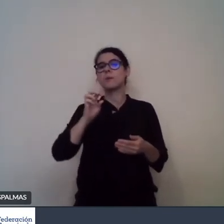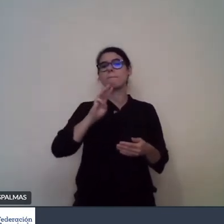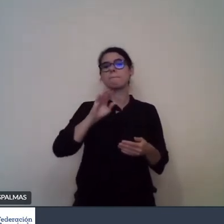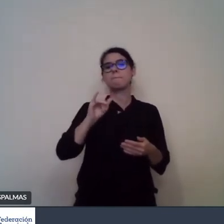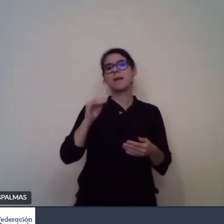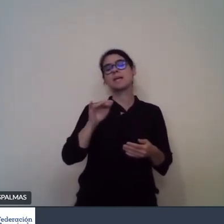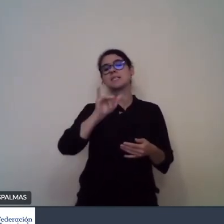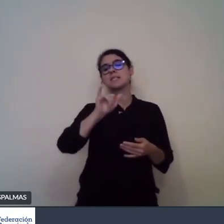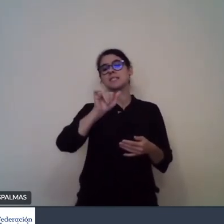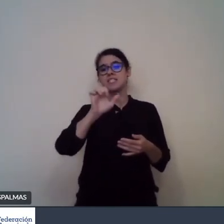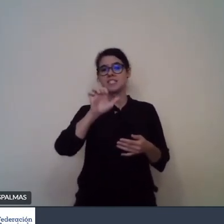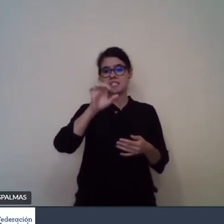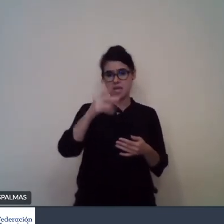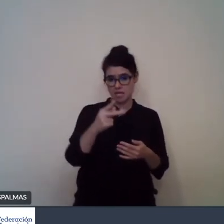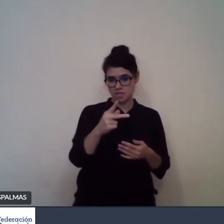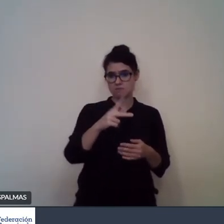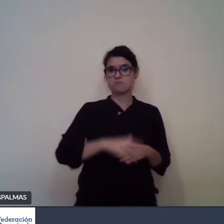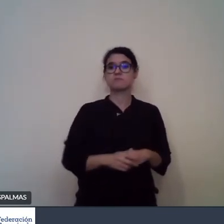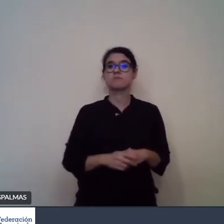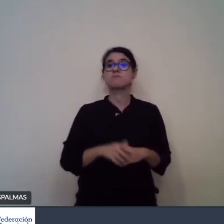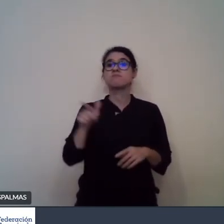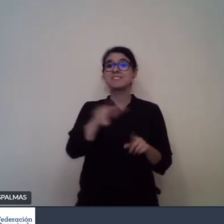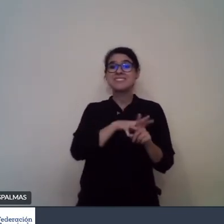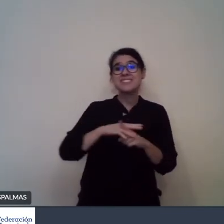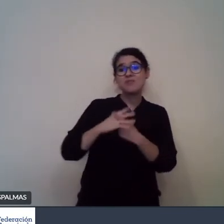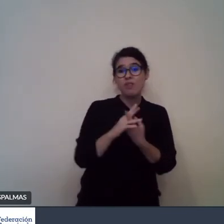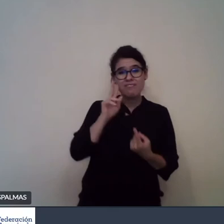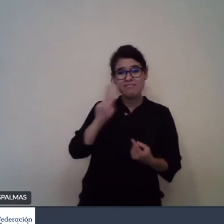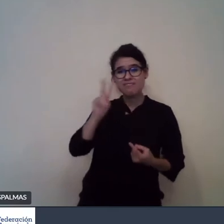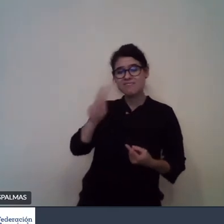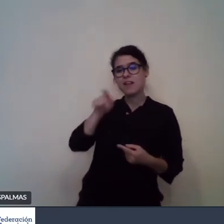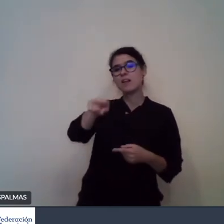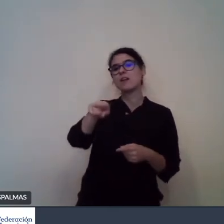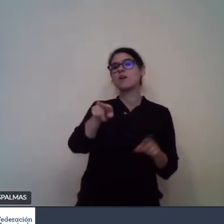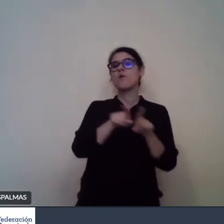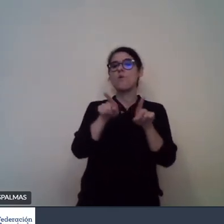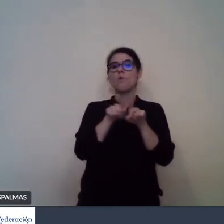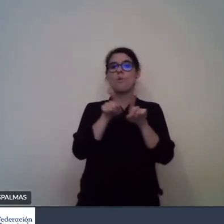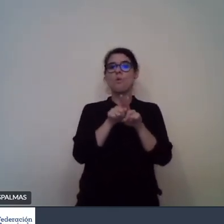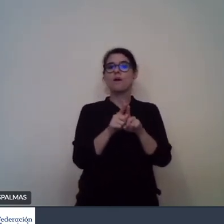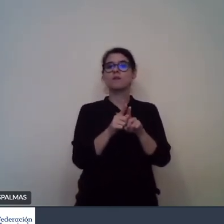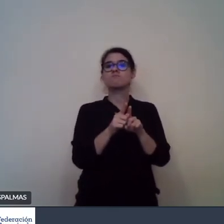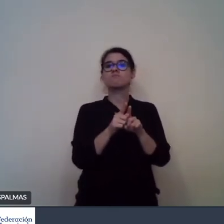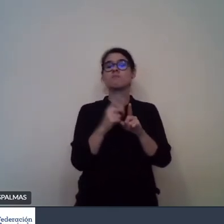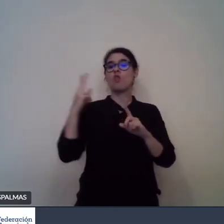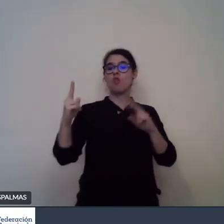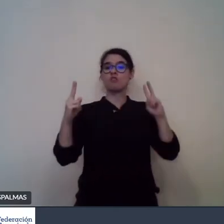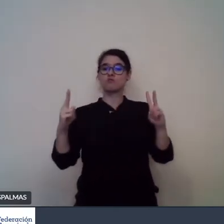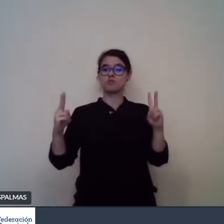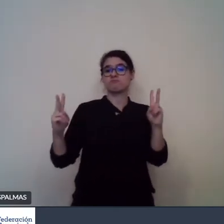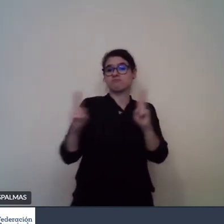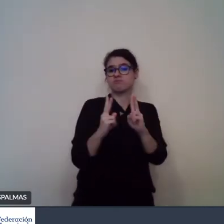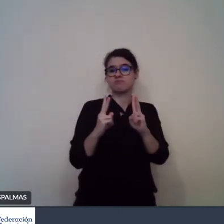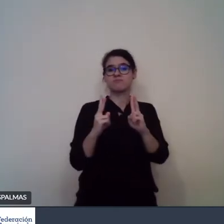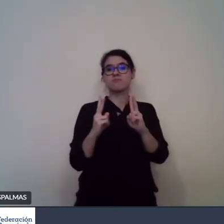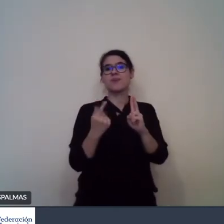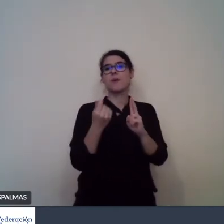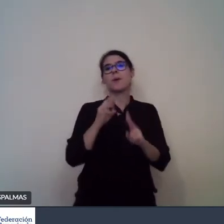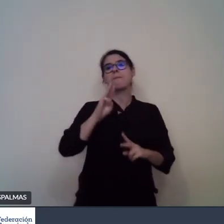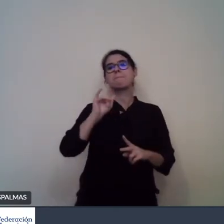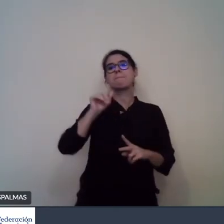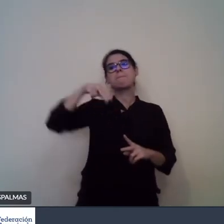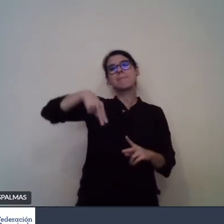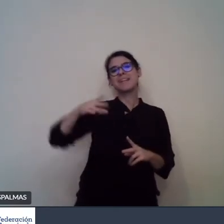Esta situación que se va a producir aquí entre estos dos jugadores, lo que se llaman come togethers, que son dos juegos de 2x2 continuo. Hubo un pin down previo, ahora vamos a